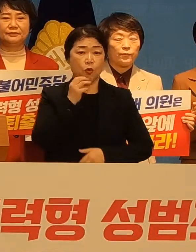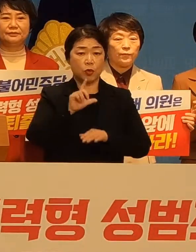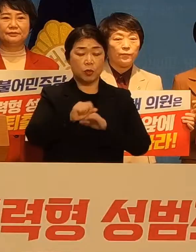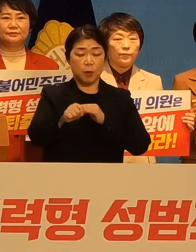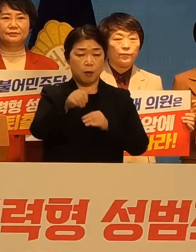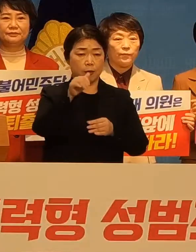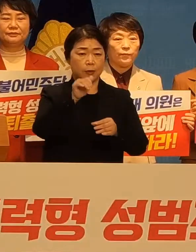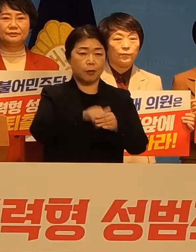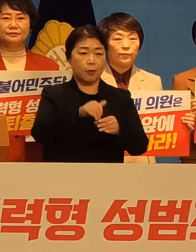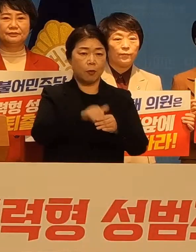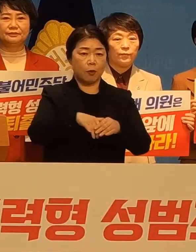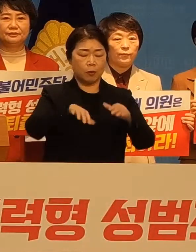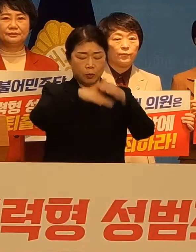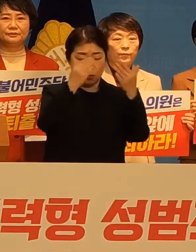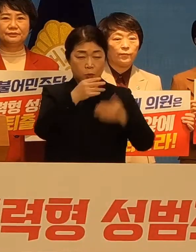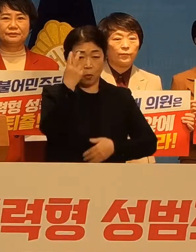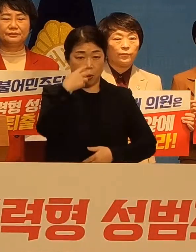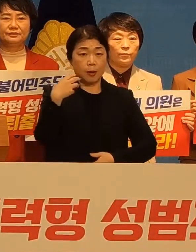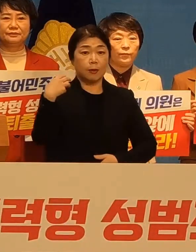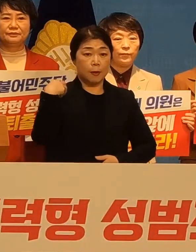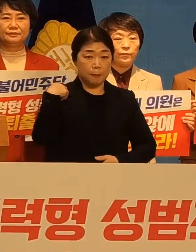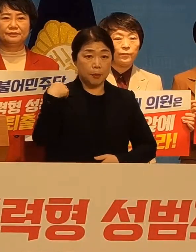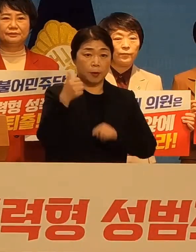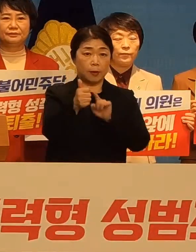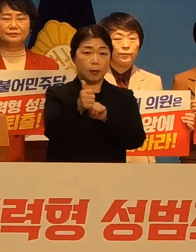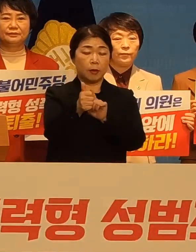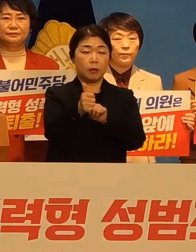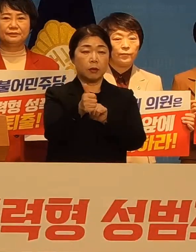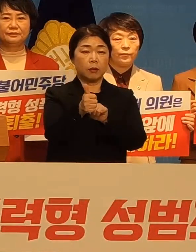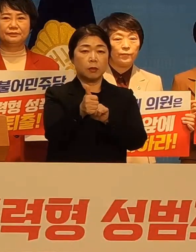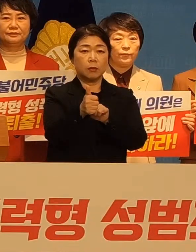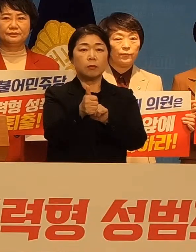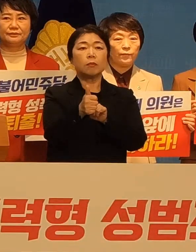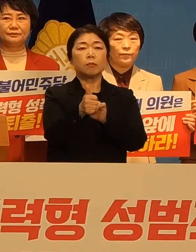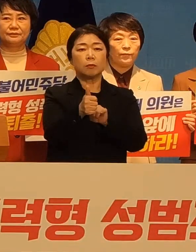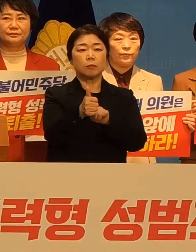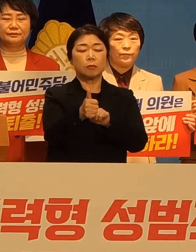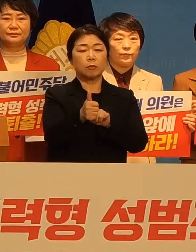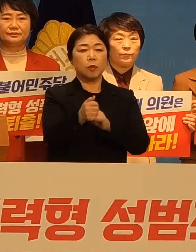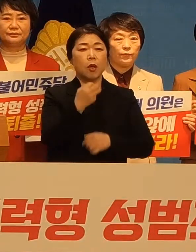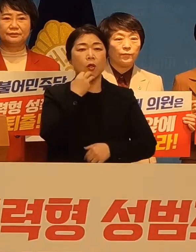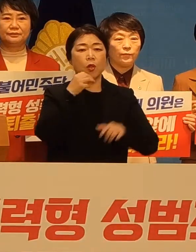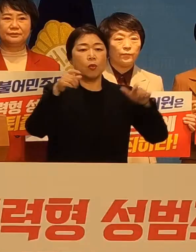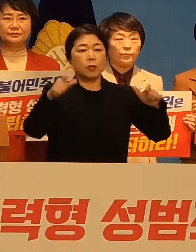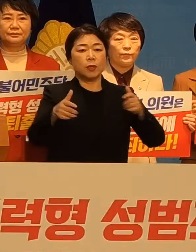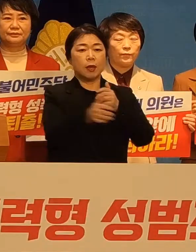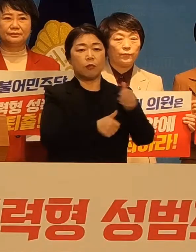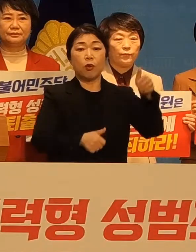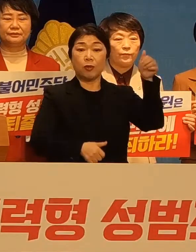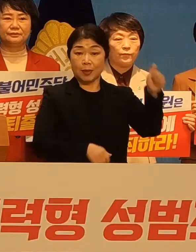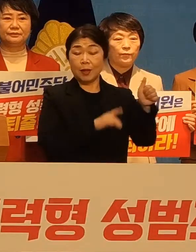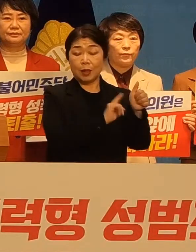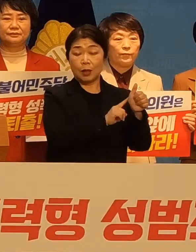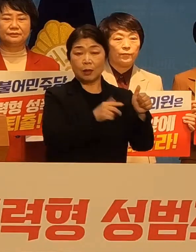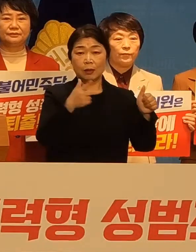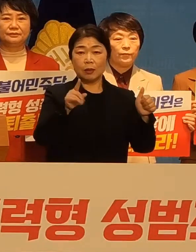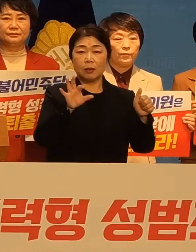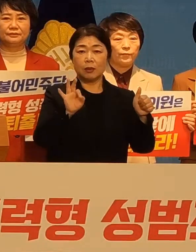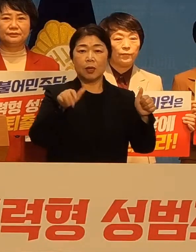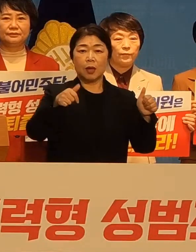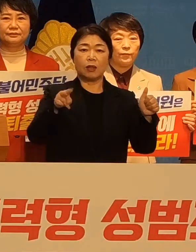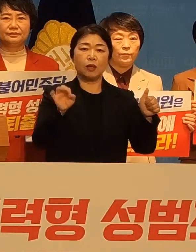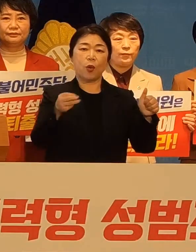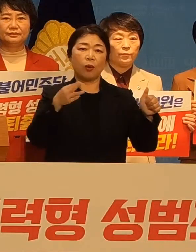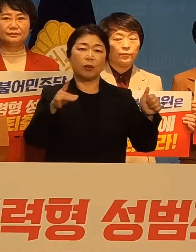지방선거의 총사령관인 민주당, 더불어민주당의 서울시당 위원장인 장경태 의원이